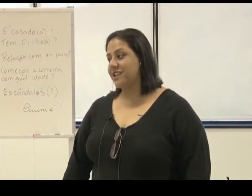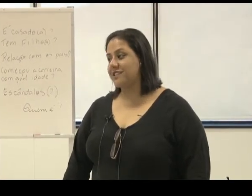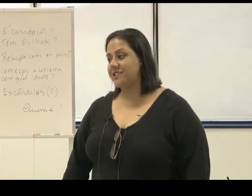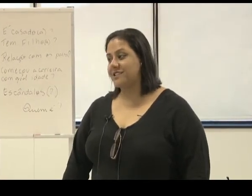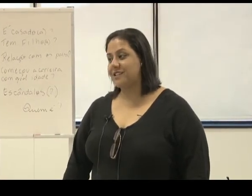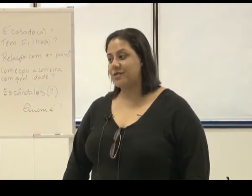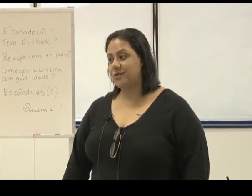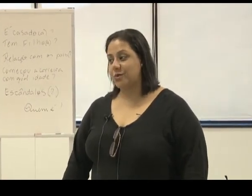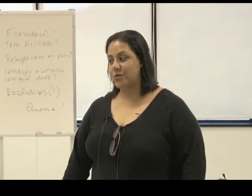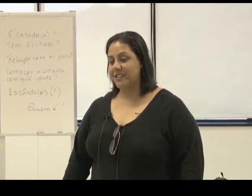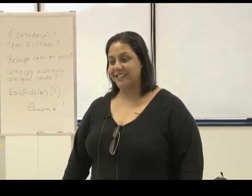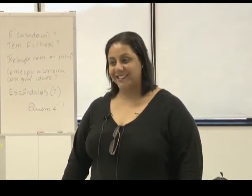esse texto todo.